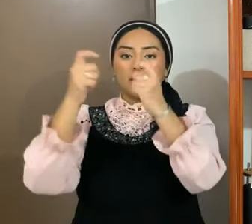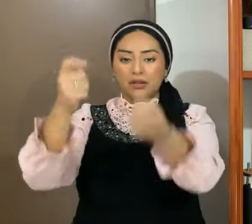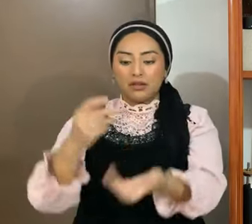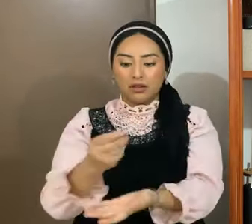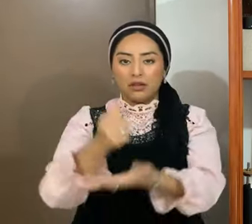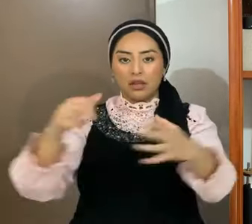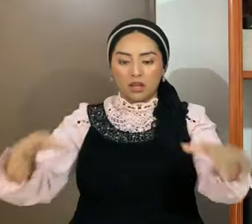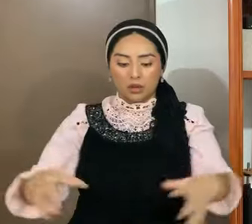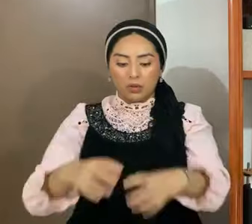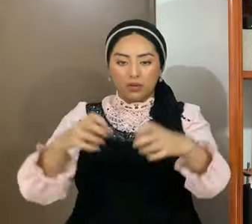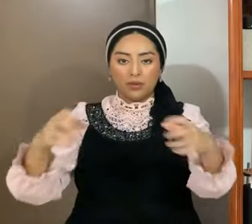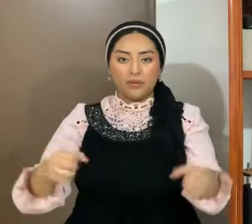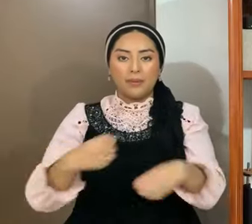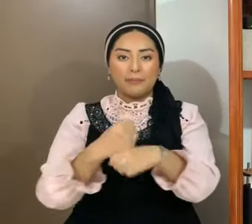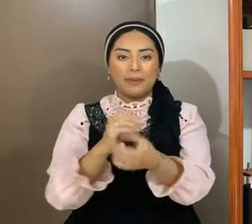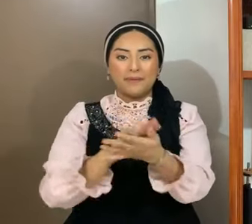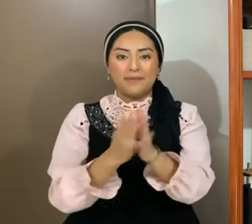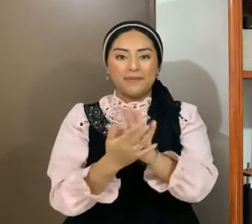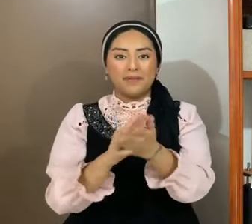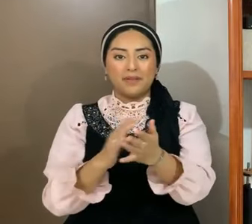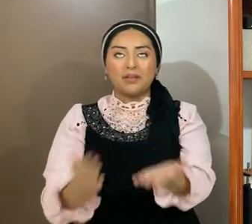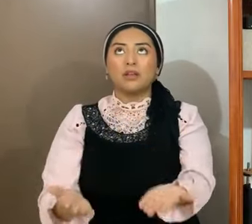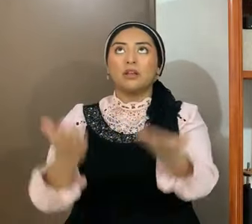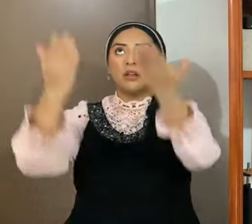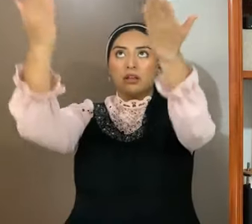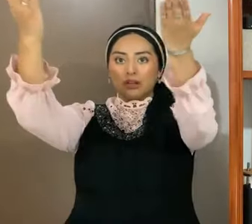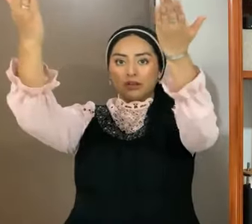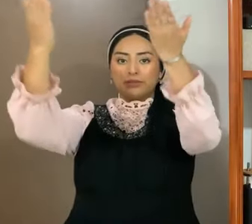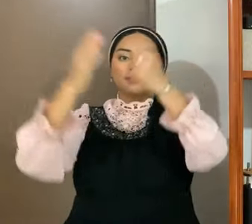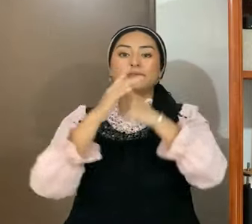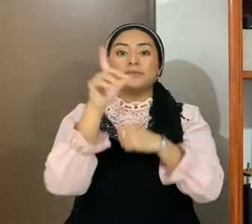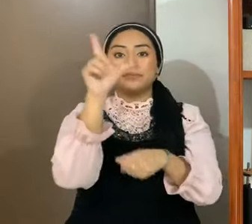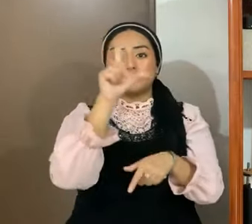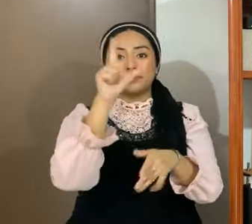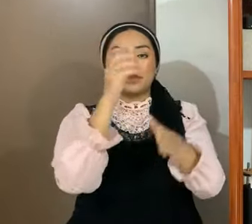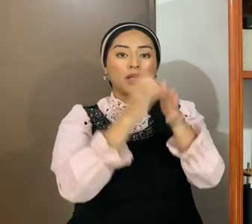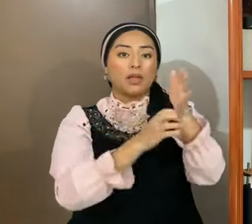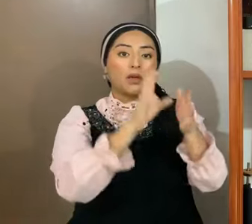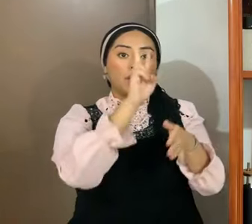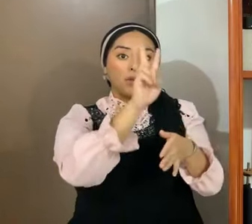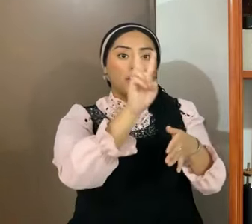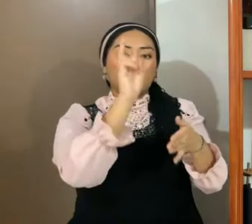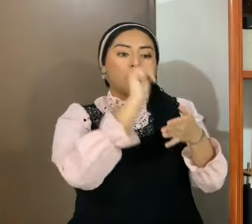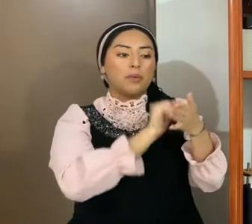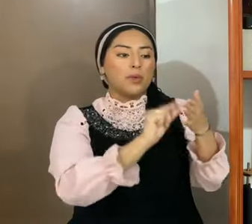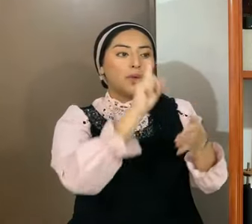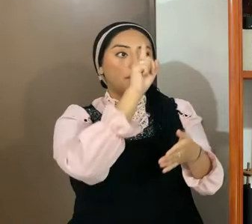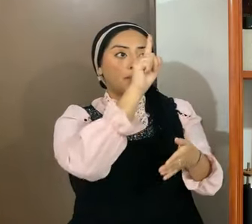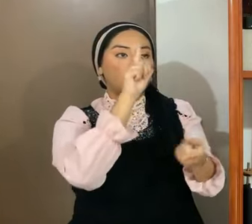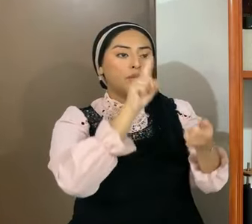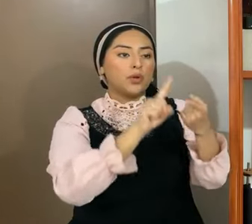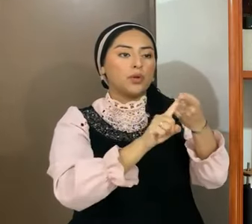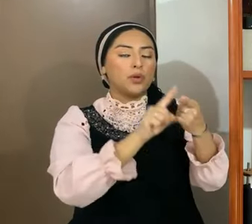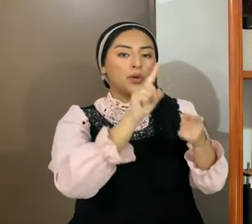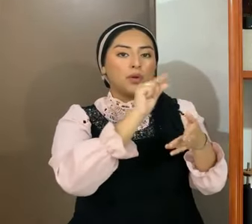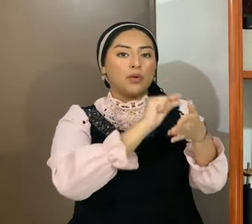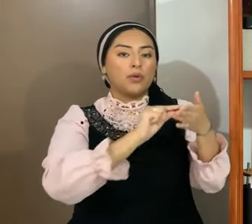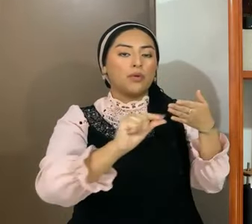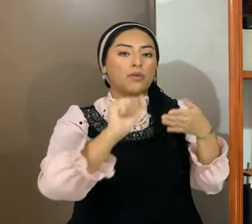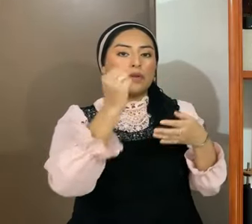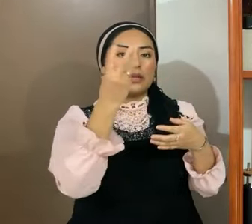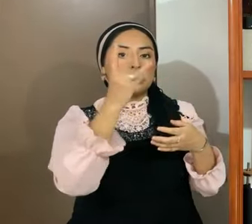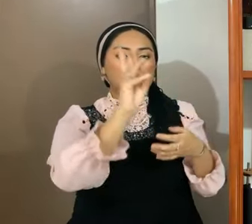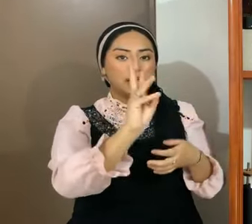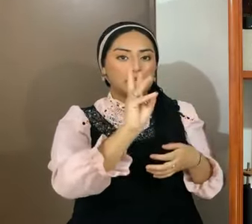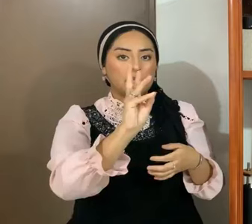granos oblación. Eso está en Levítico 2, del 1 al verso 16. Levítico 2,